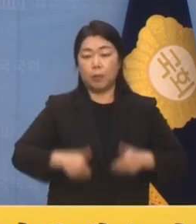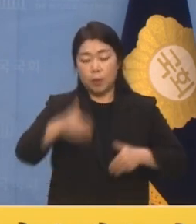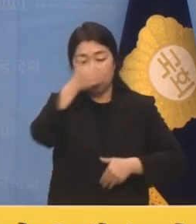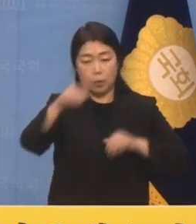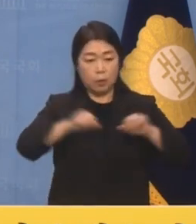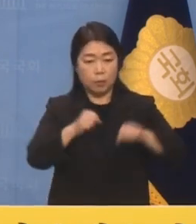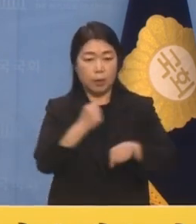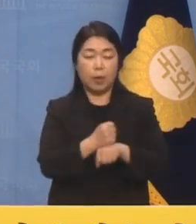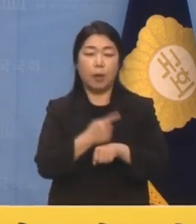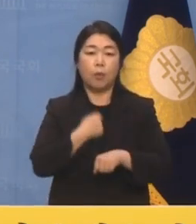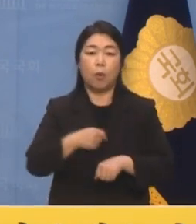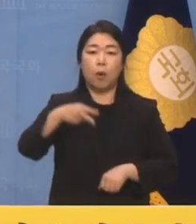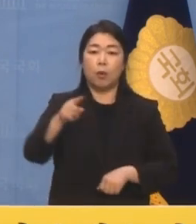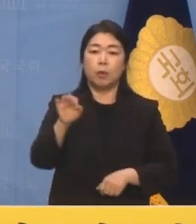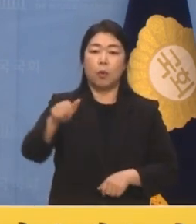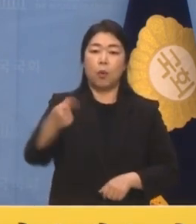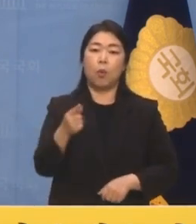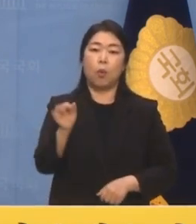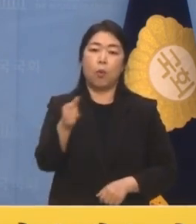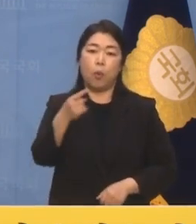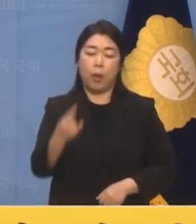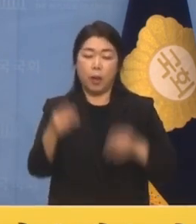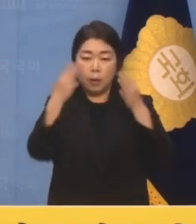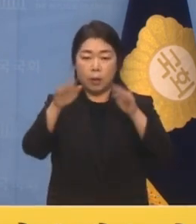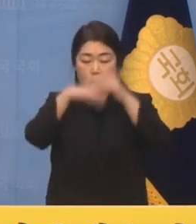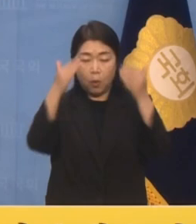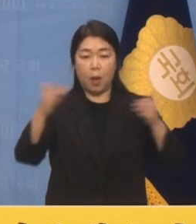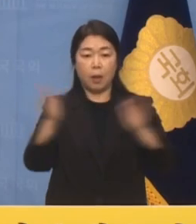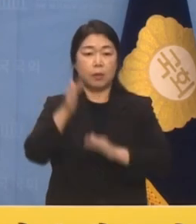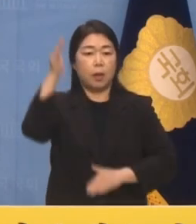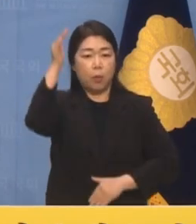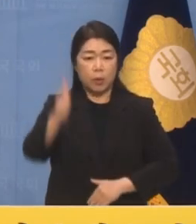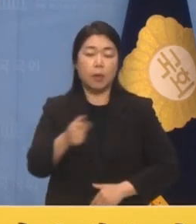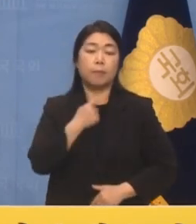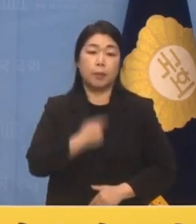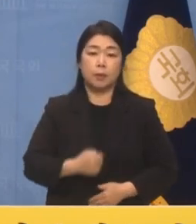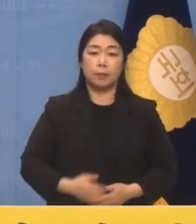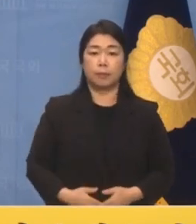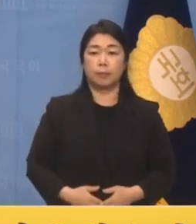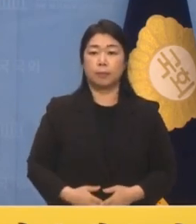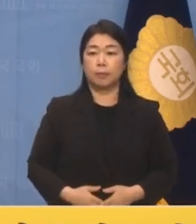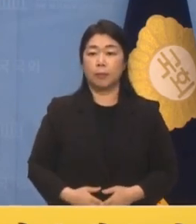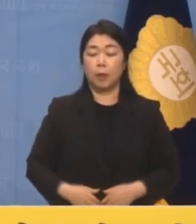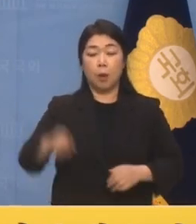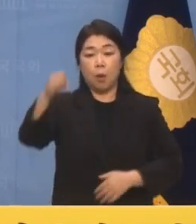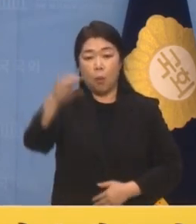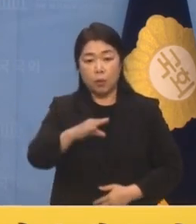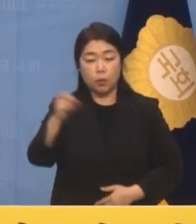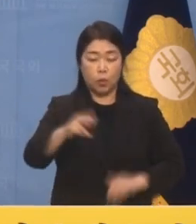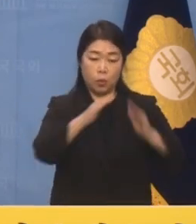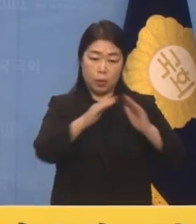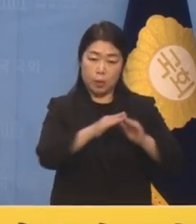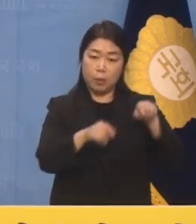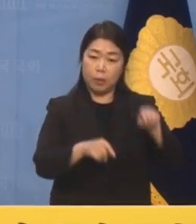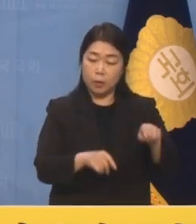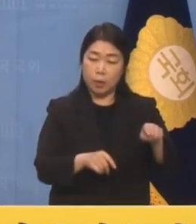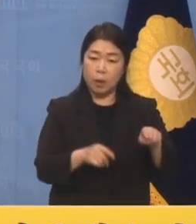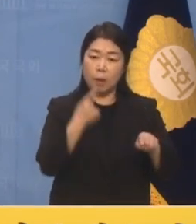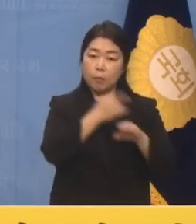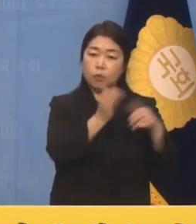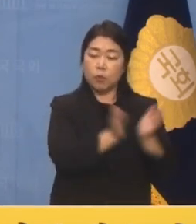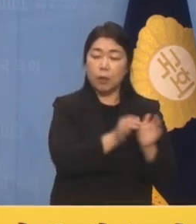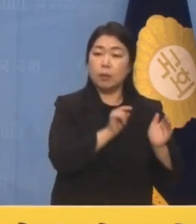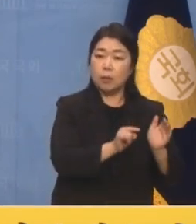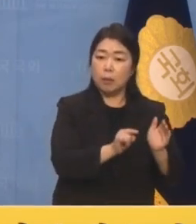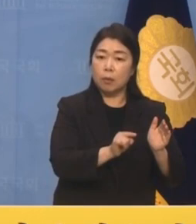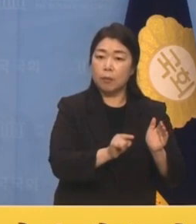성공회대 총학생회장을 지낸 바 있습니다. 광주 호남 사회에서 민주당이 나중에라고 얘기했을 때 지금